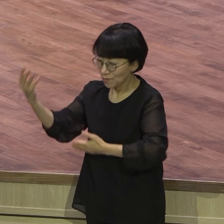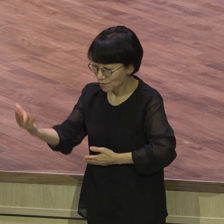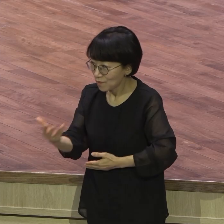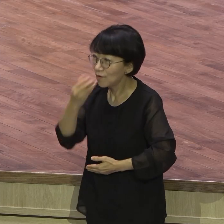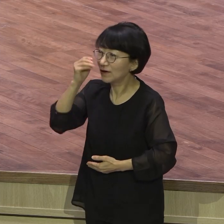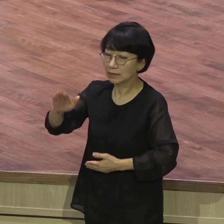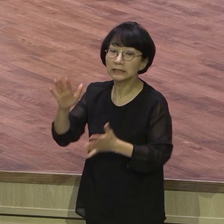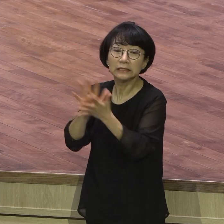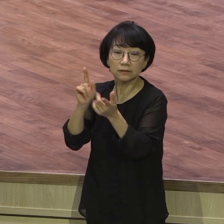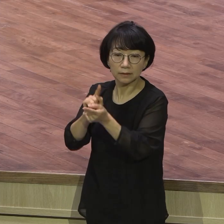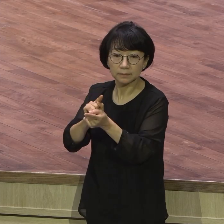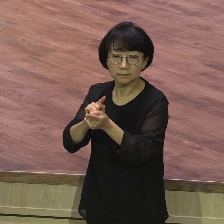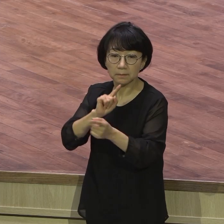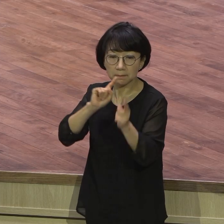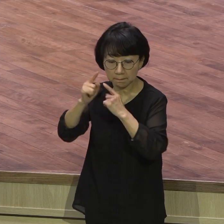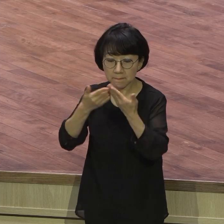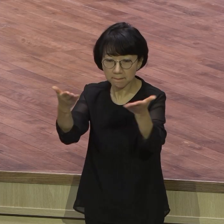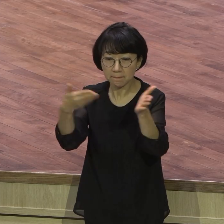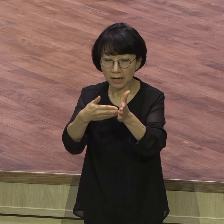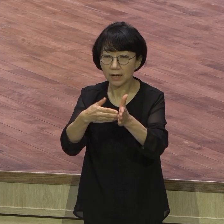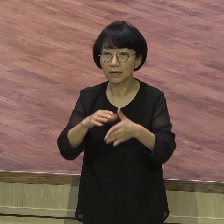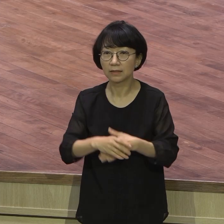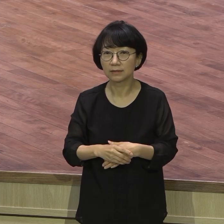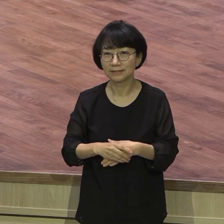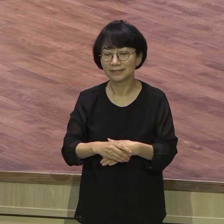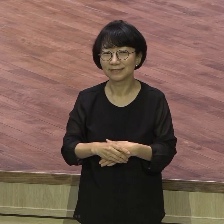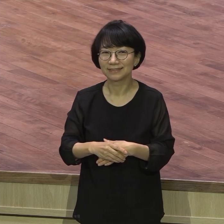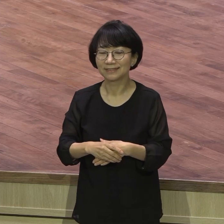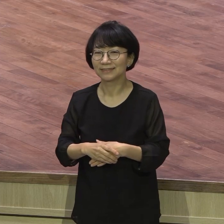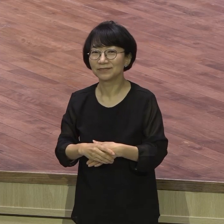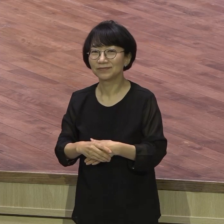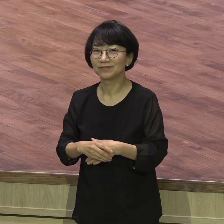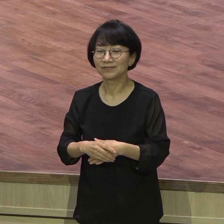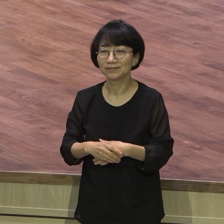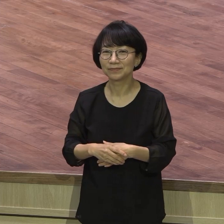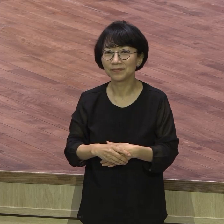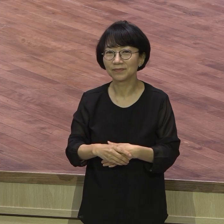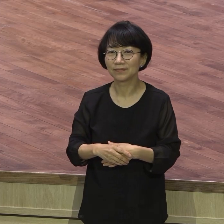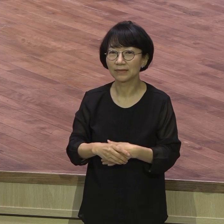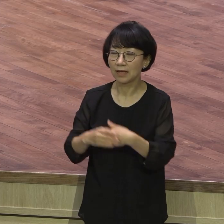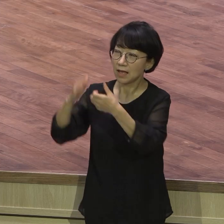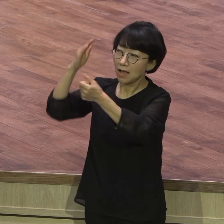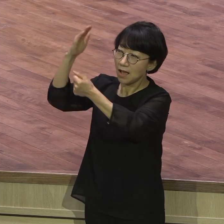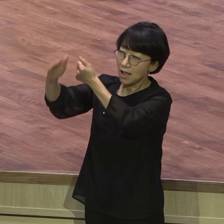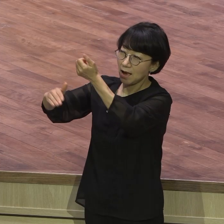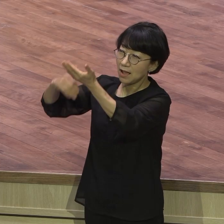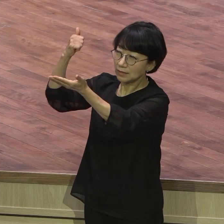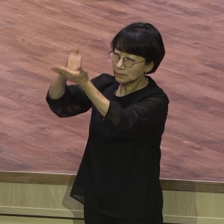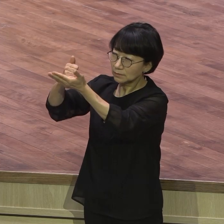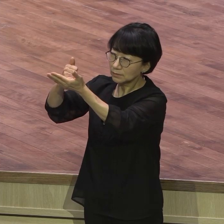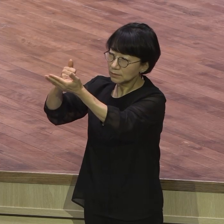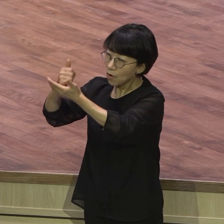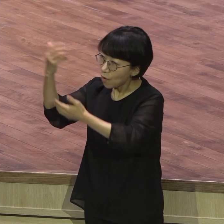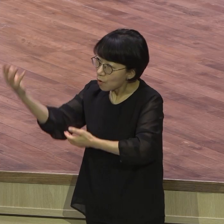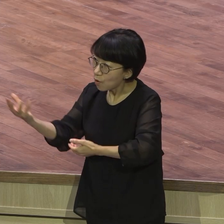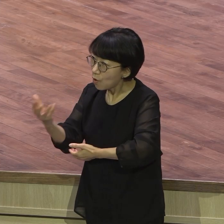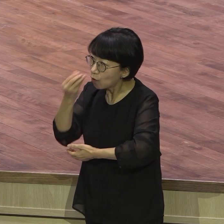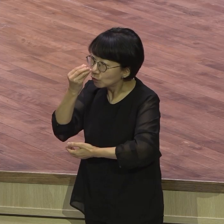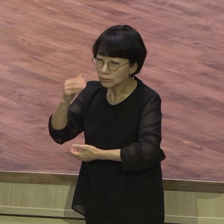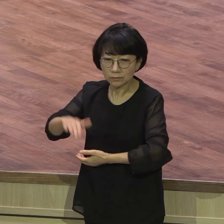말씀하셨어요. 거룩하다. 이런 하나님의 거룩한 속성을 과연 우리가